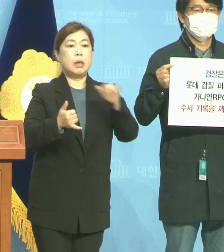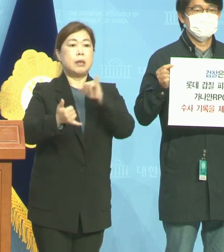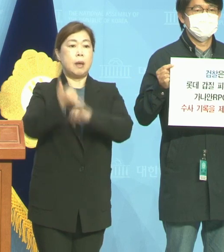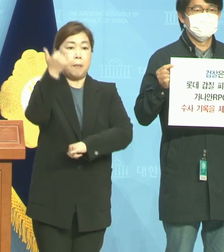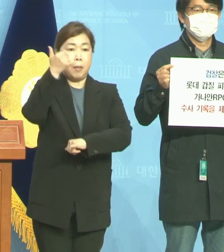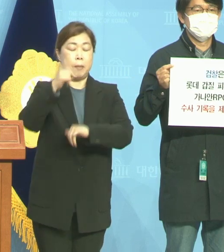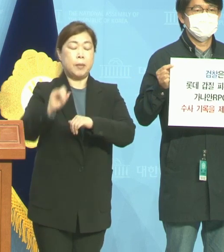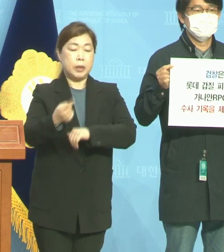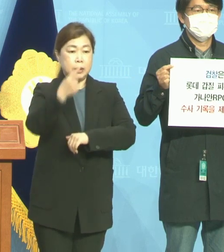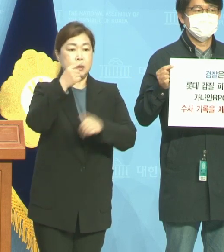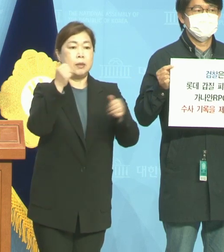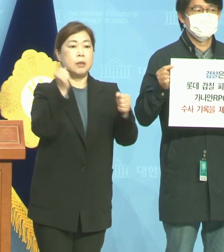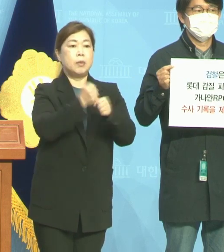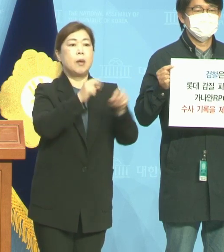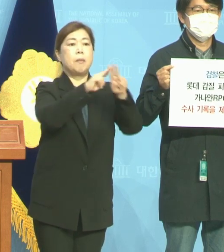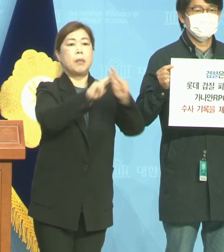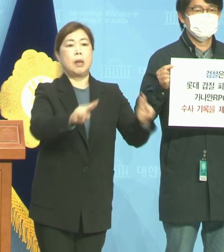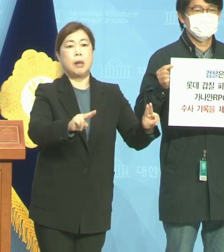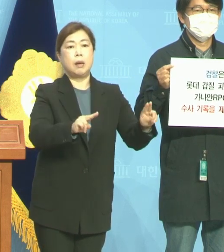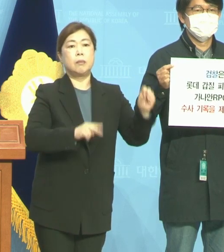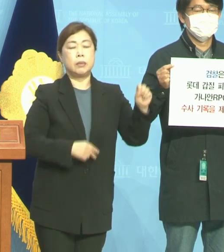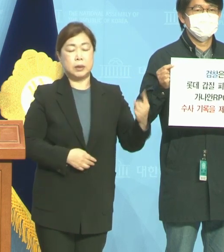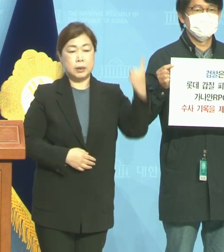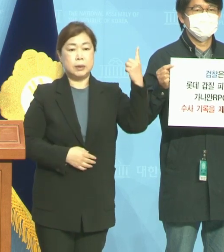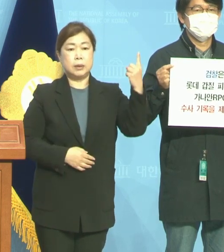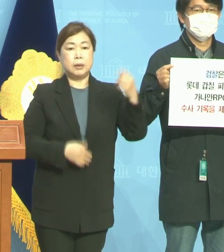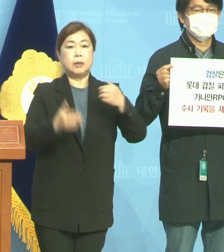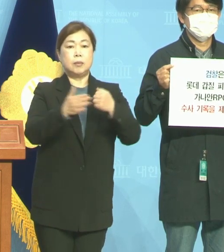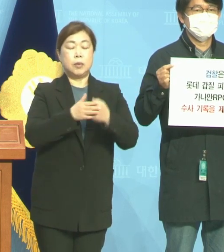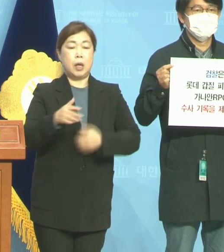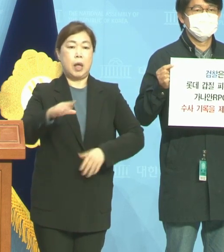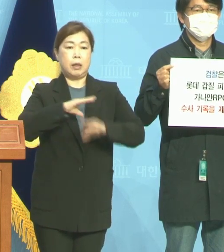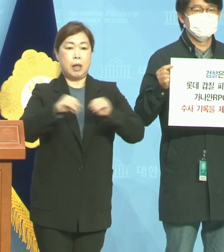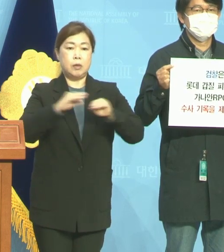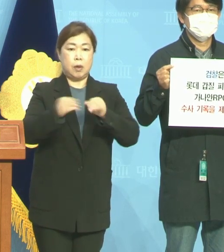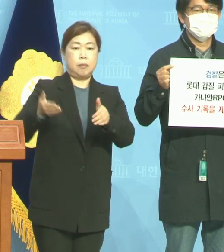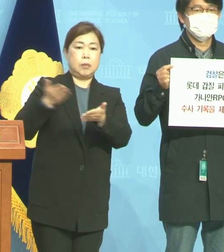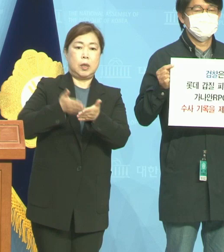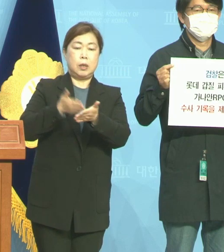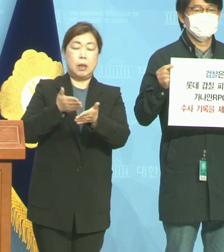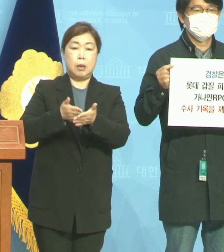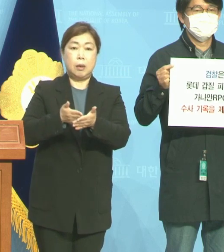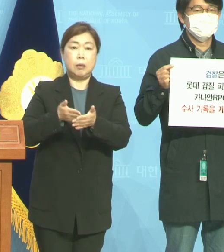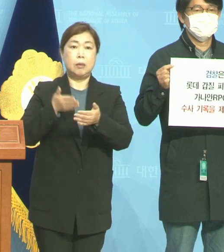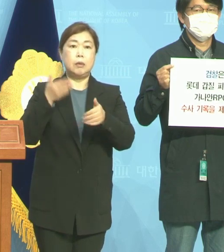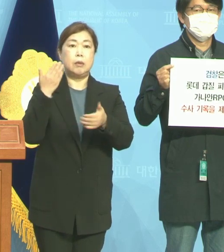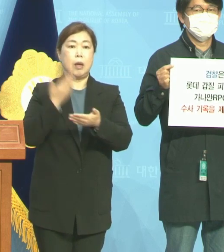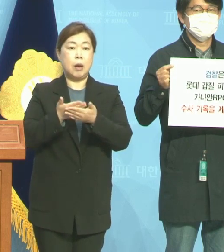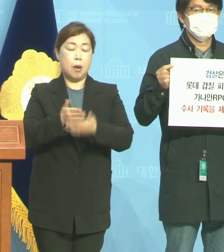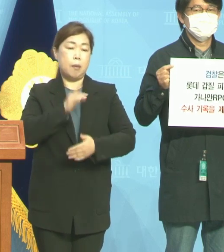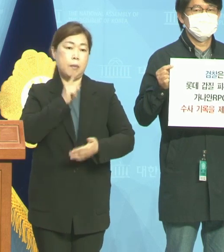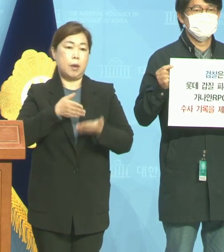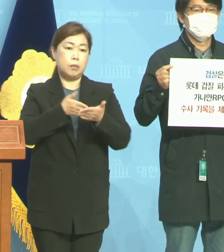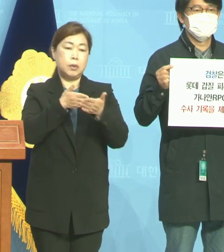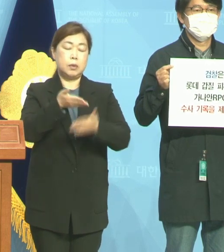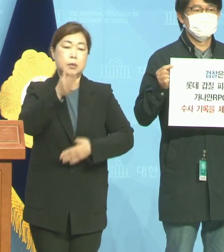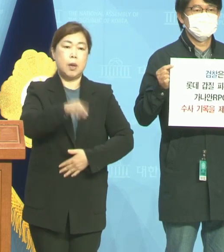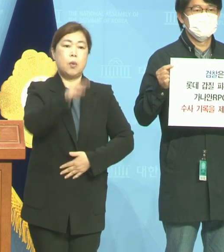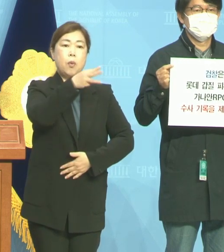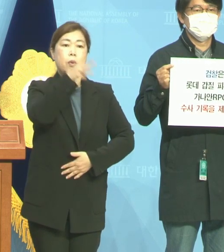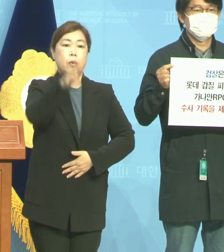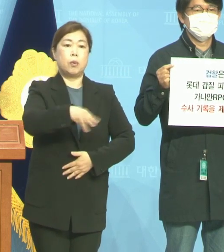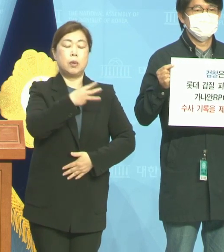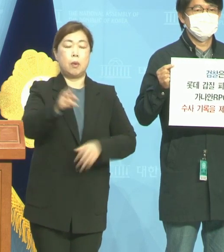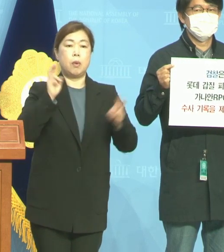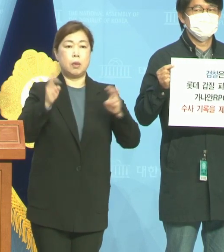대책을 마련해 달라 고수하는 가난 rp 스치게 롯데는 기다려달라는 말만 반복하면서 아무런 조치를 취하지